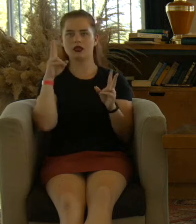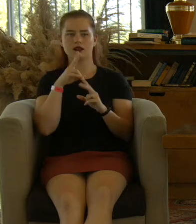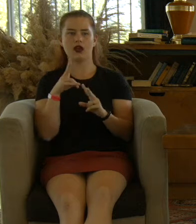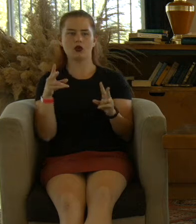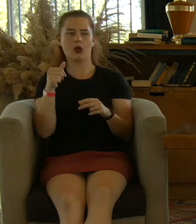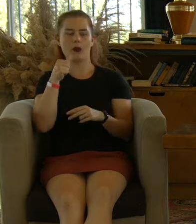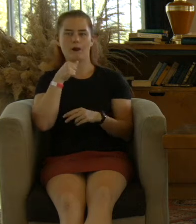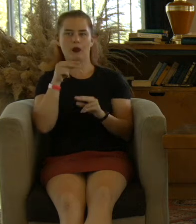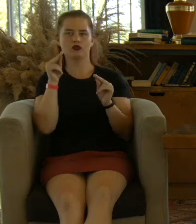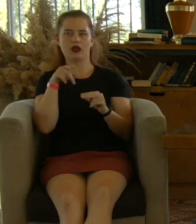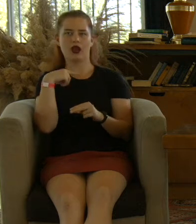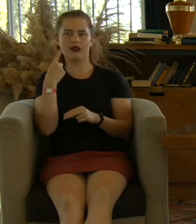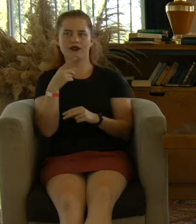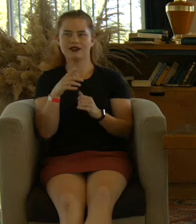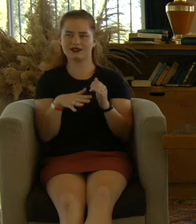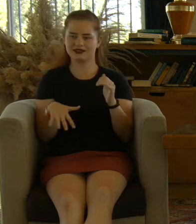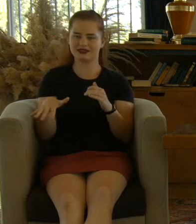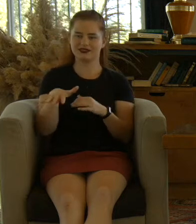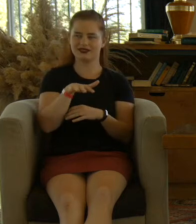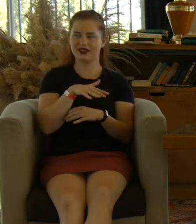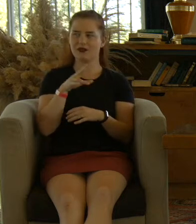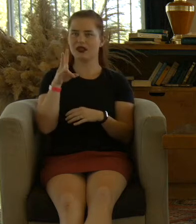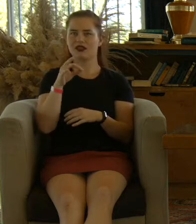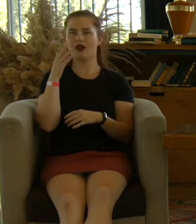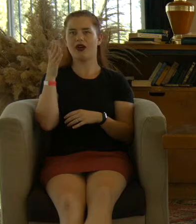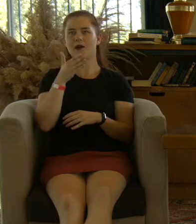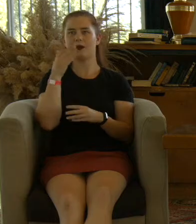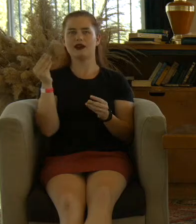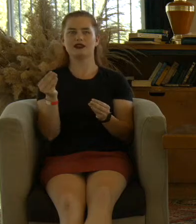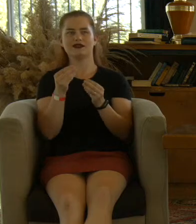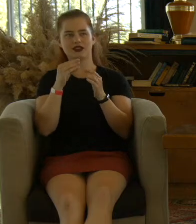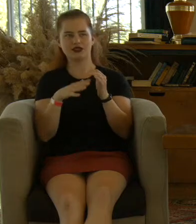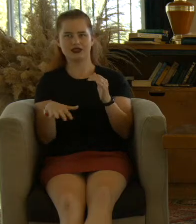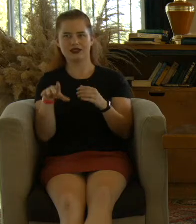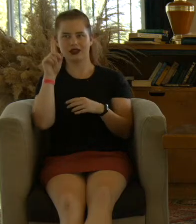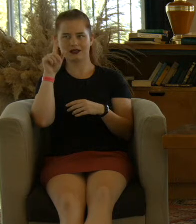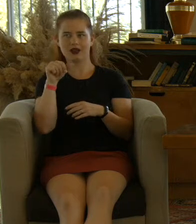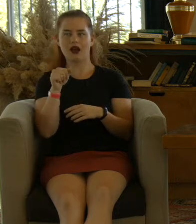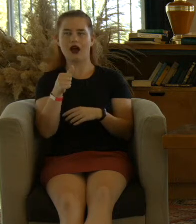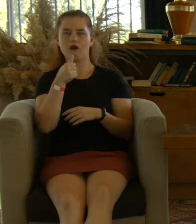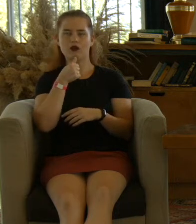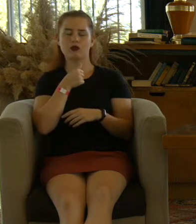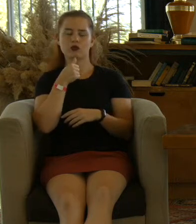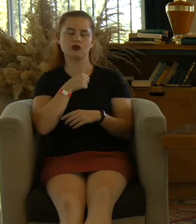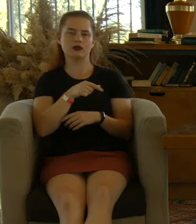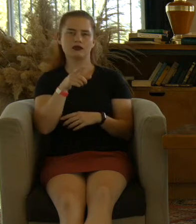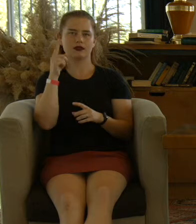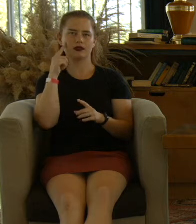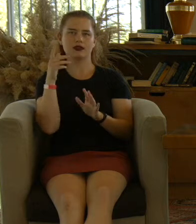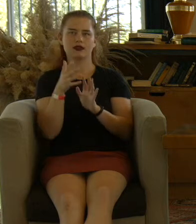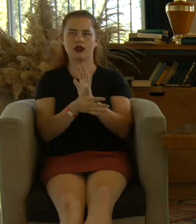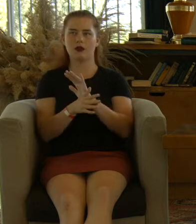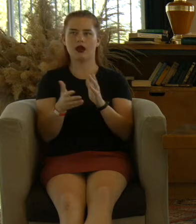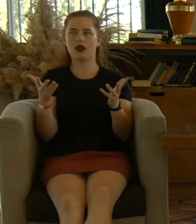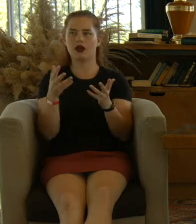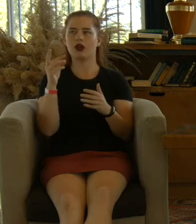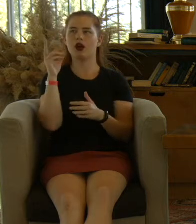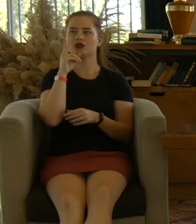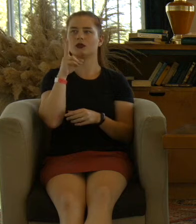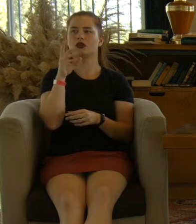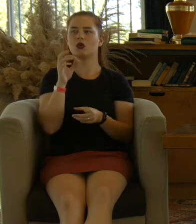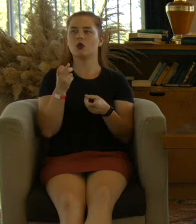говоря, пробовал, давно ли пробовал землю, но вот аромат там свежей земли, он примерно известен, а вкус, это в основном это какая-то ошибка. Но